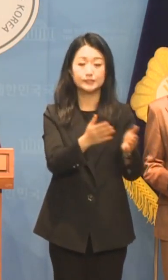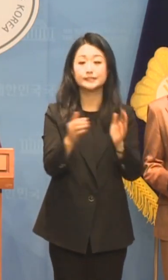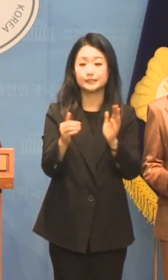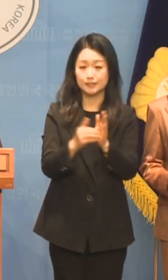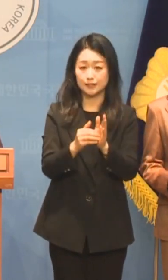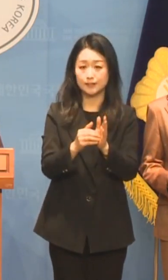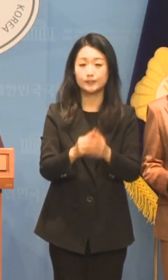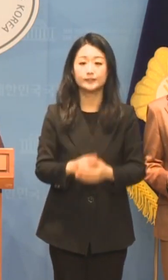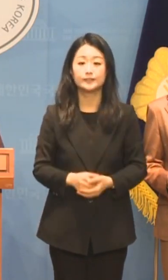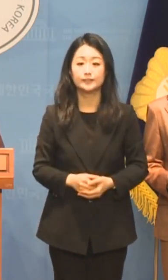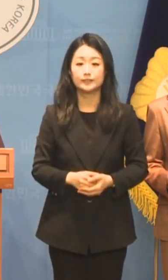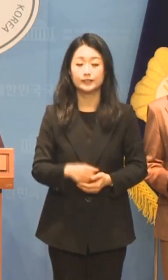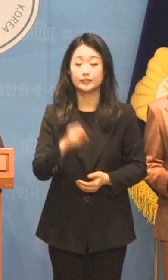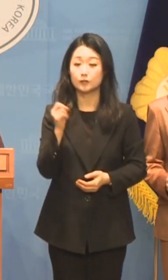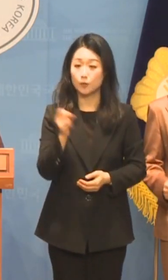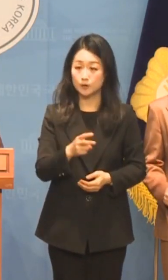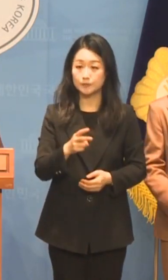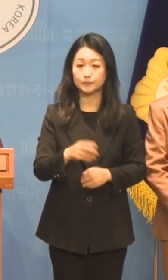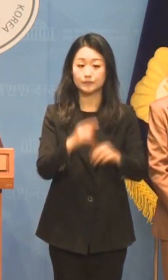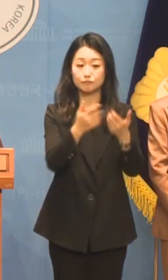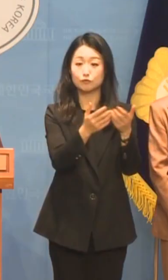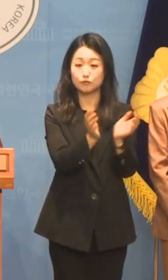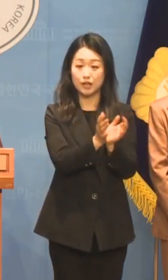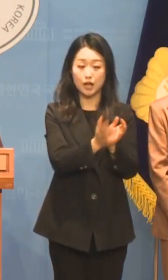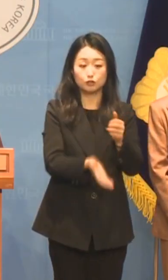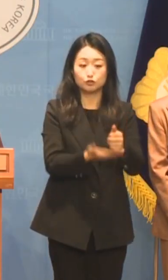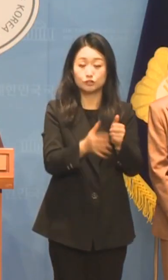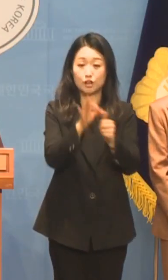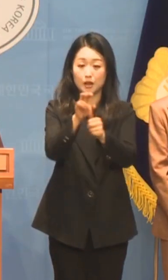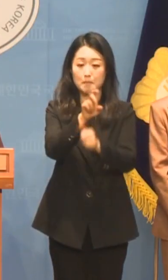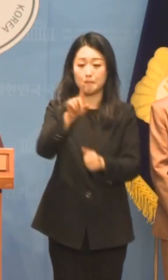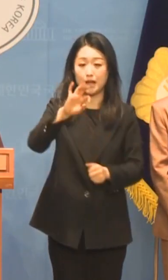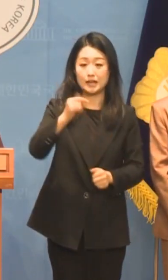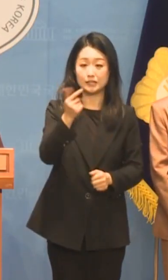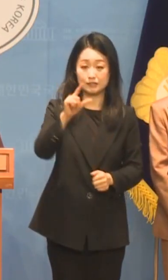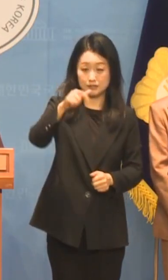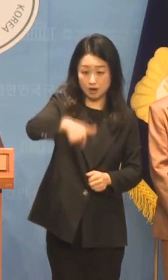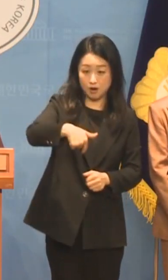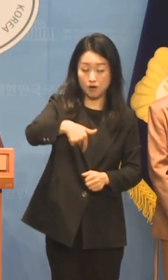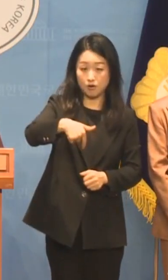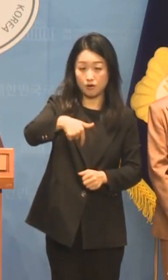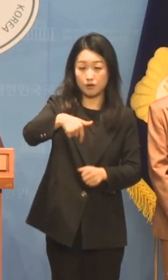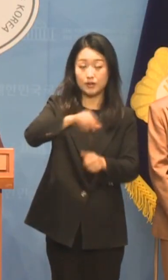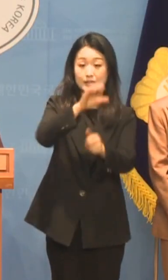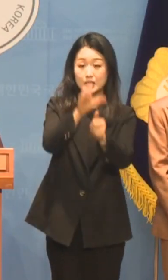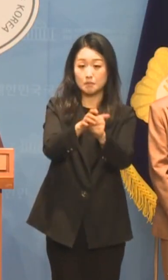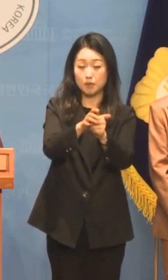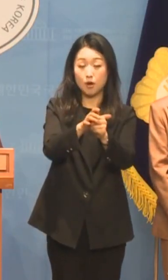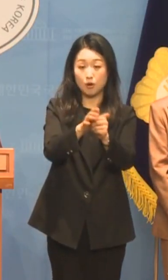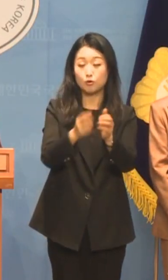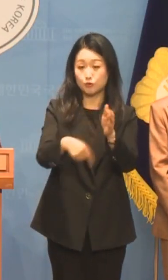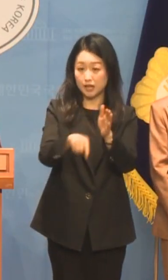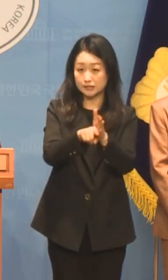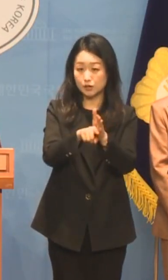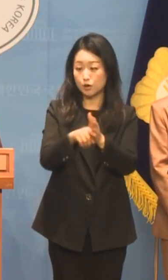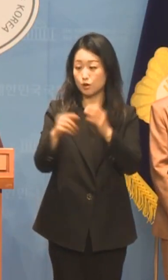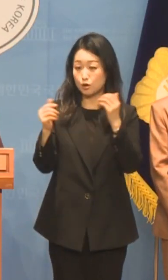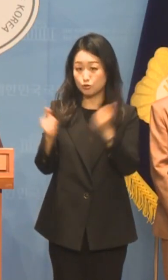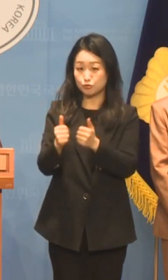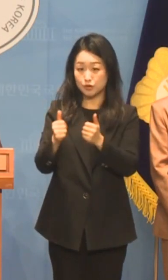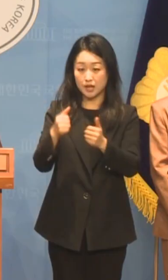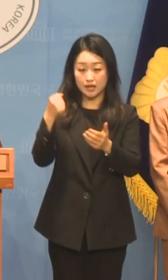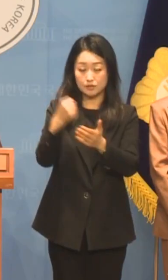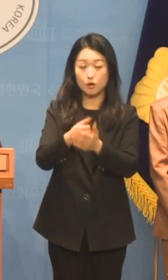왔습니다. 심지어 민주당이 추천한 마은혁 헌법재판관 후보자 임명을 돕기 위해 국회